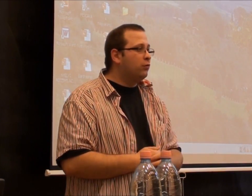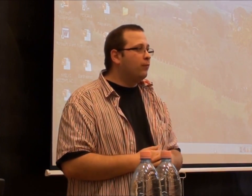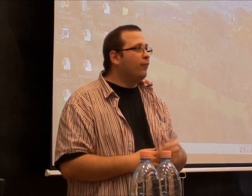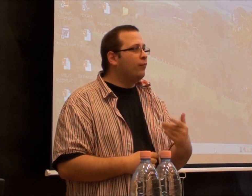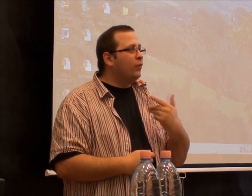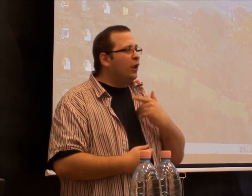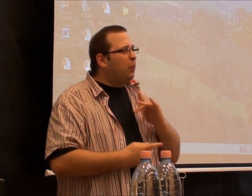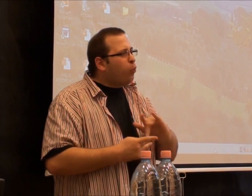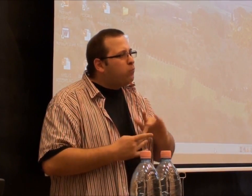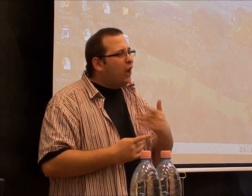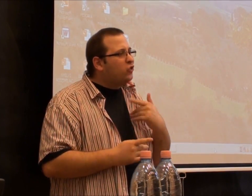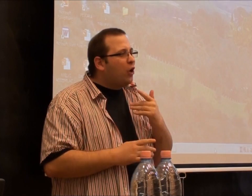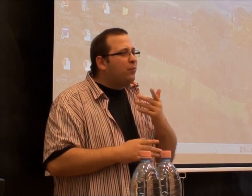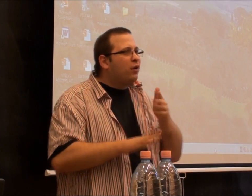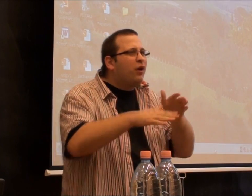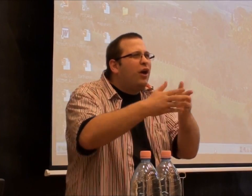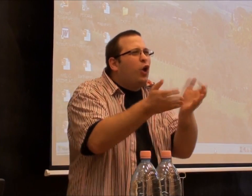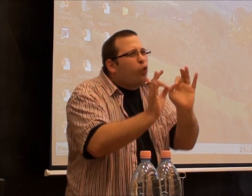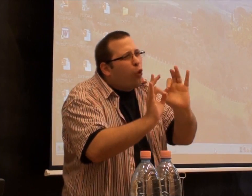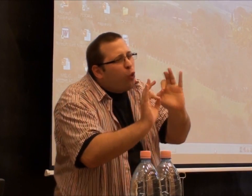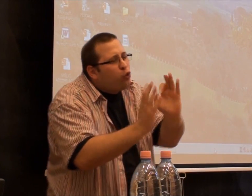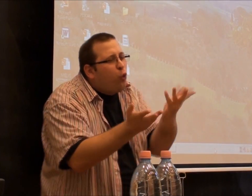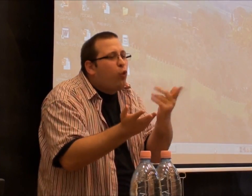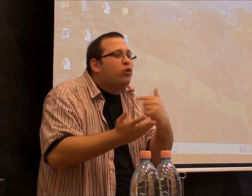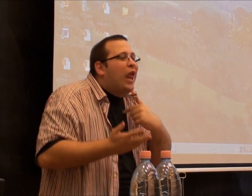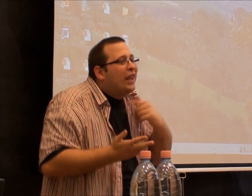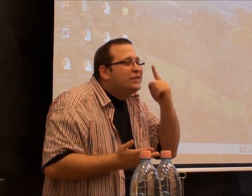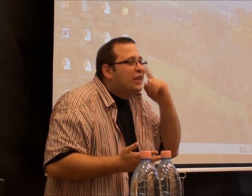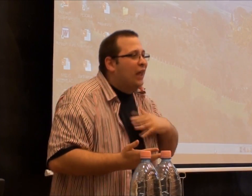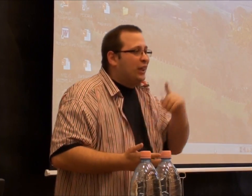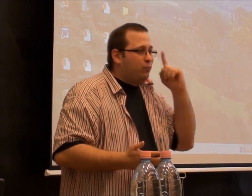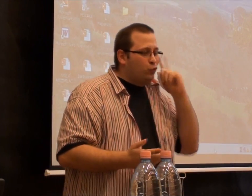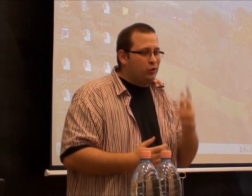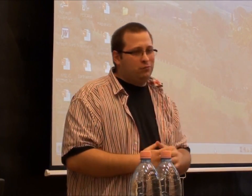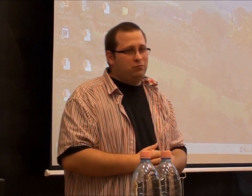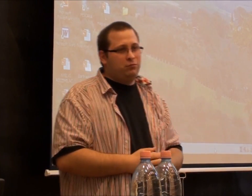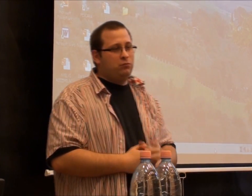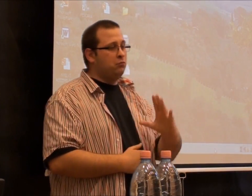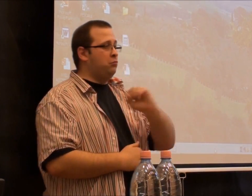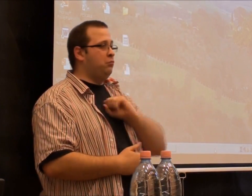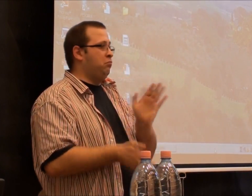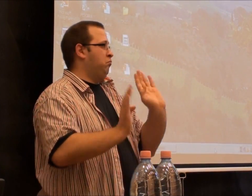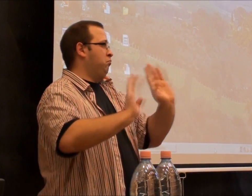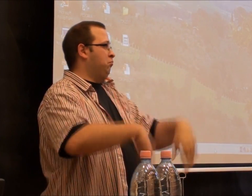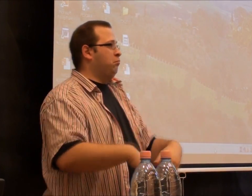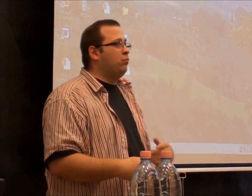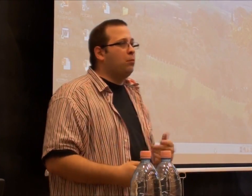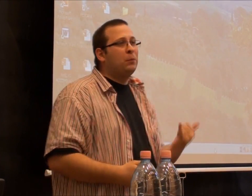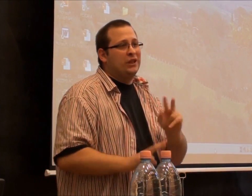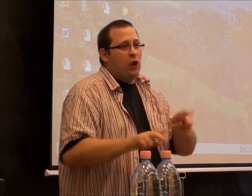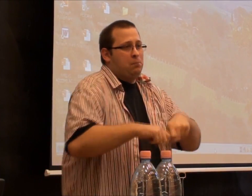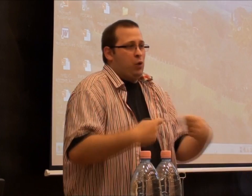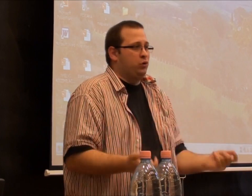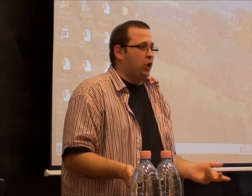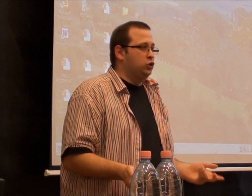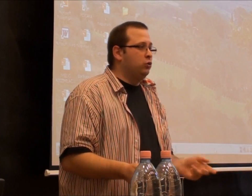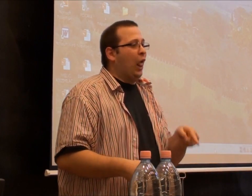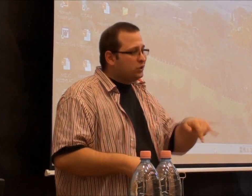az órán. Próbáltam, mégis jó, oké, de hogy mi lesz? Azt a választ kaptam, hogy mindig van